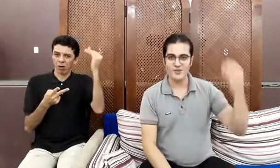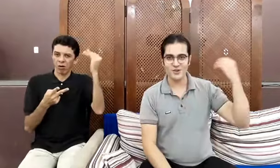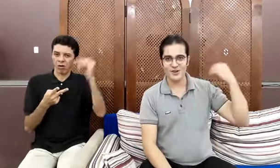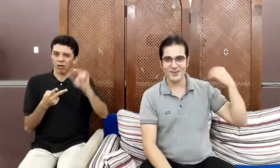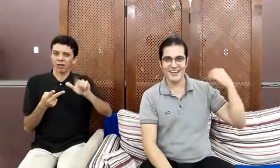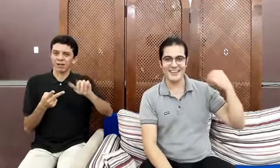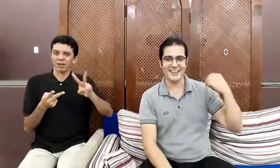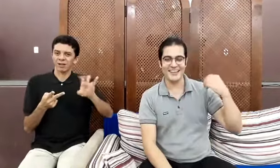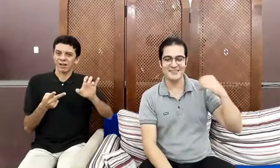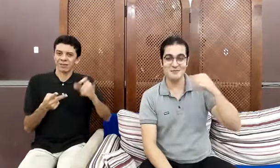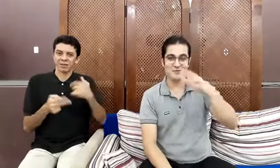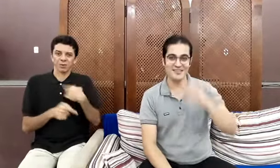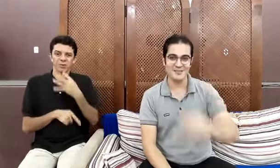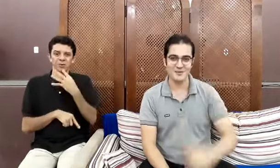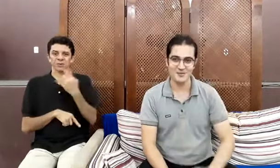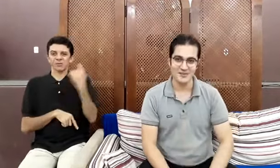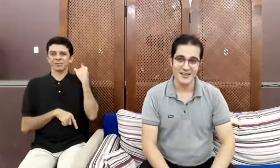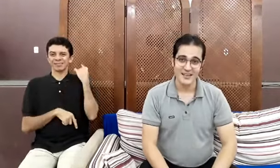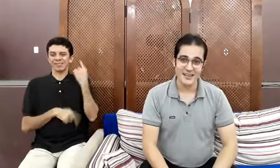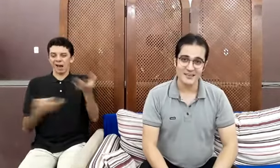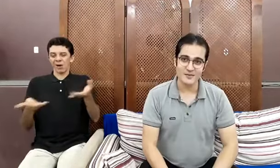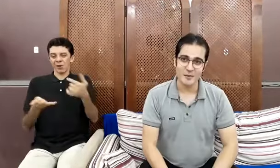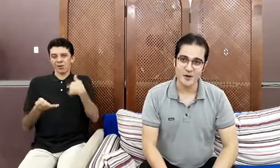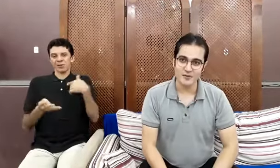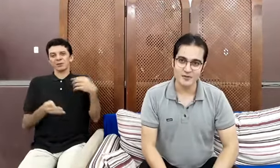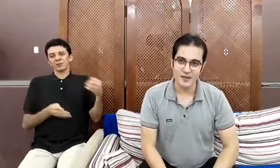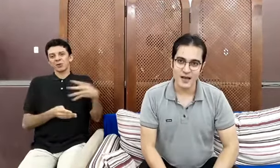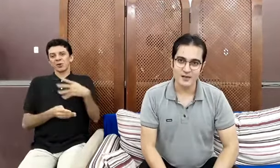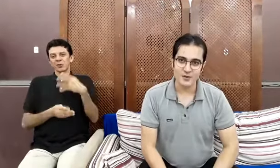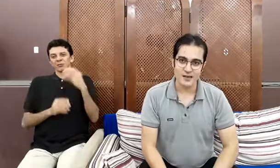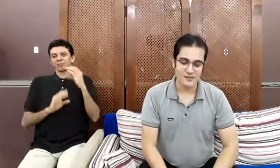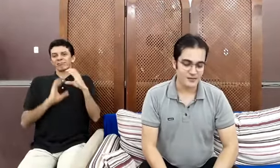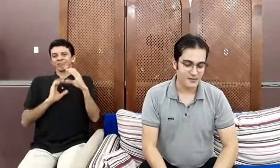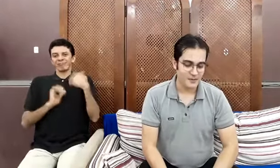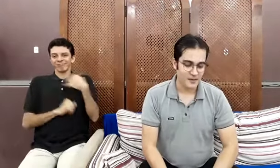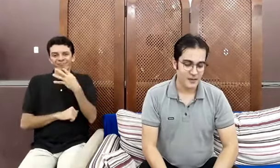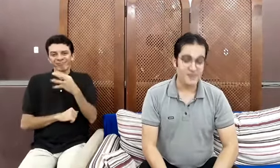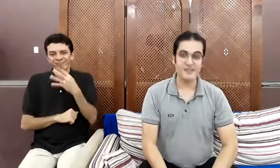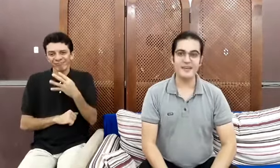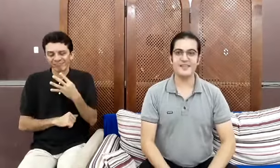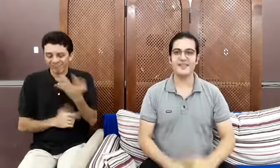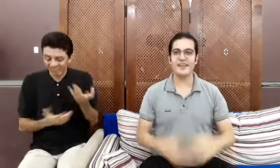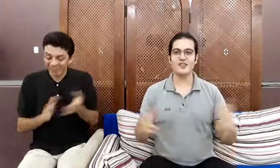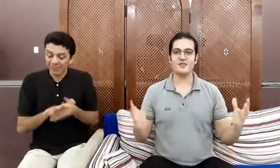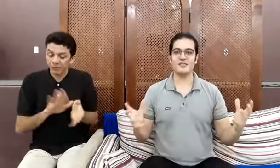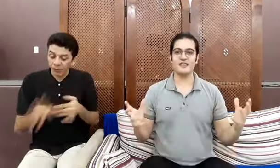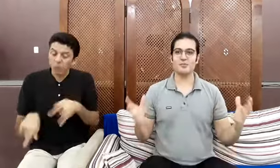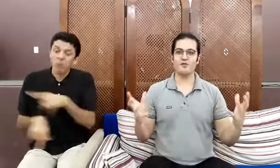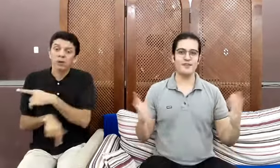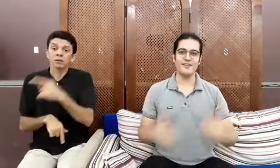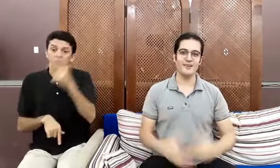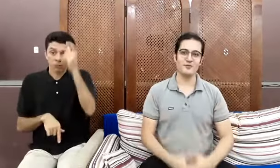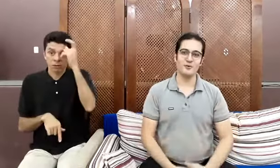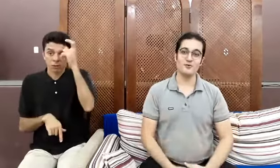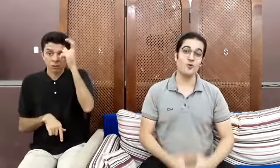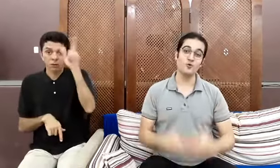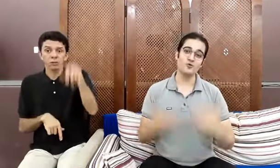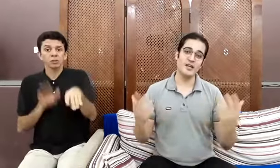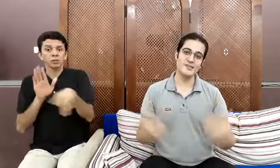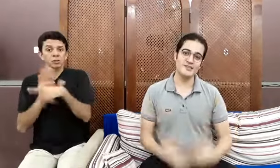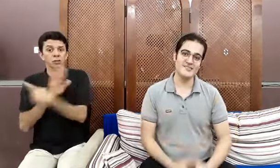Chitãozinho Chororó. Não conheço esse nome desses famosos atuais, não. Mas é interessante que as trevas já estão providenciando